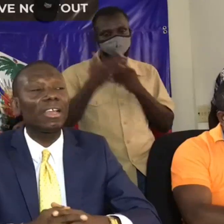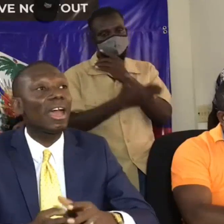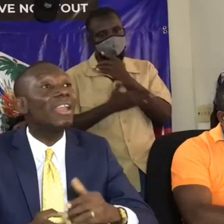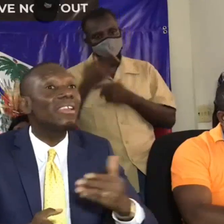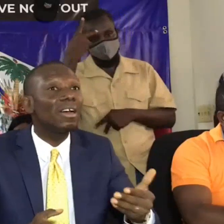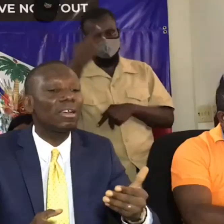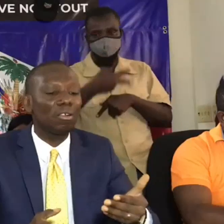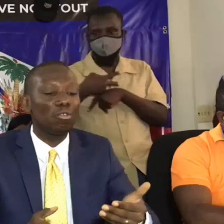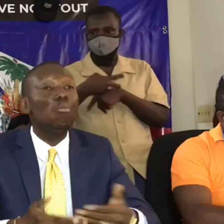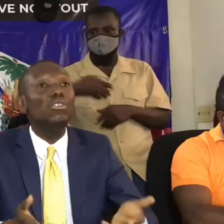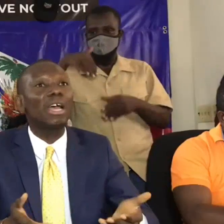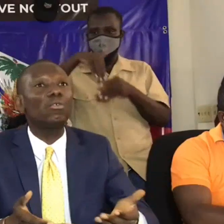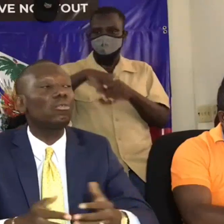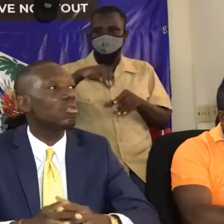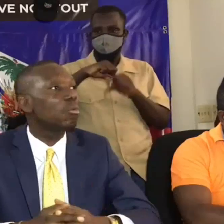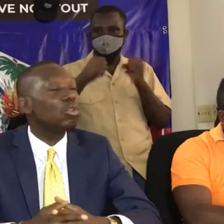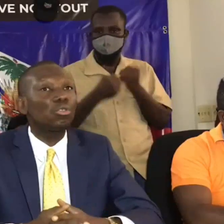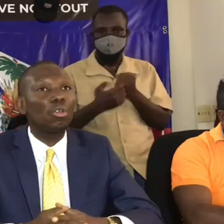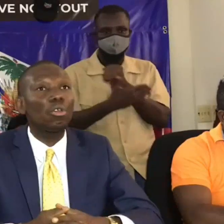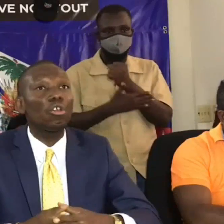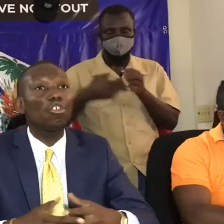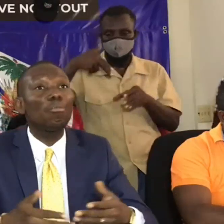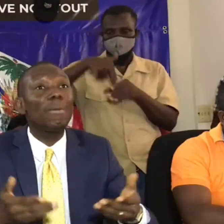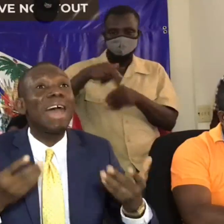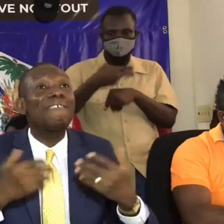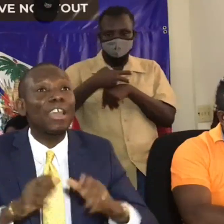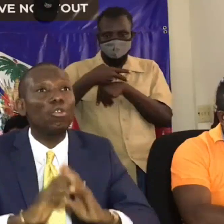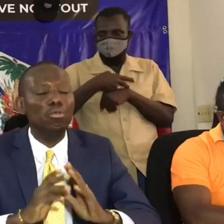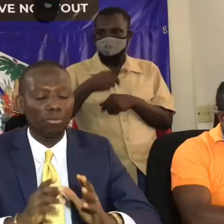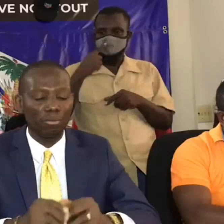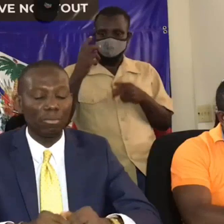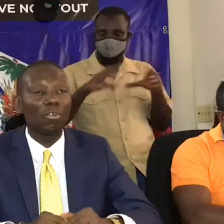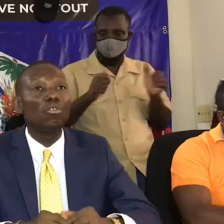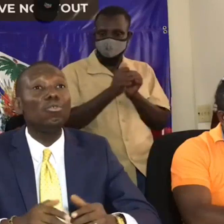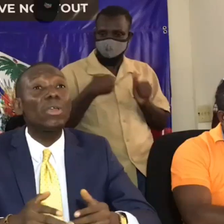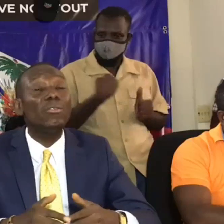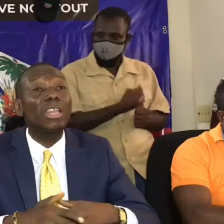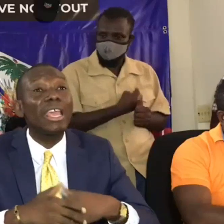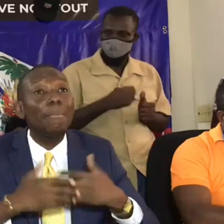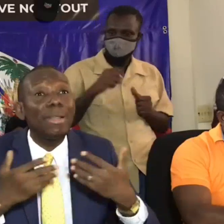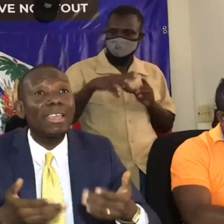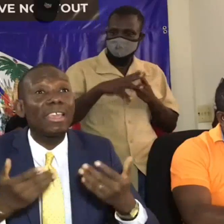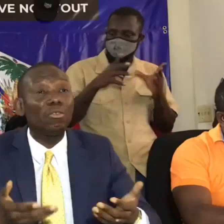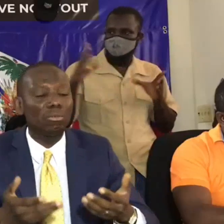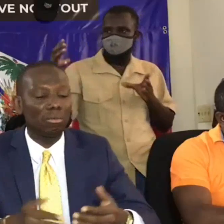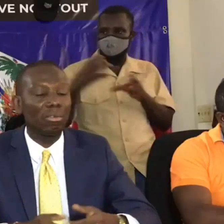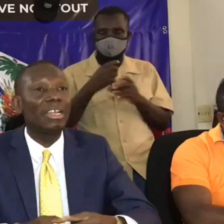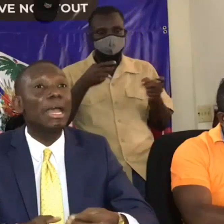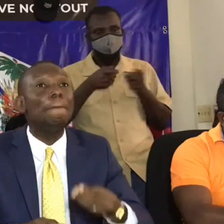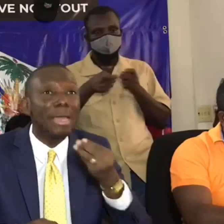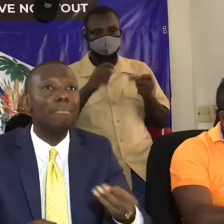solidarité à l'égard de Mounsayo, puisque yo même avec nous. Nous te impliquer